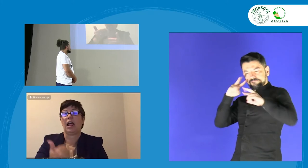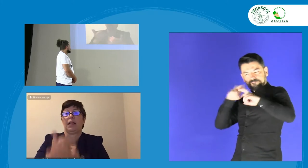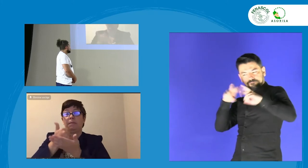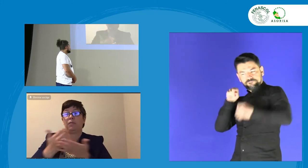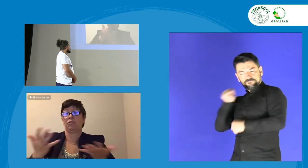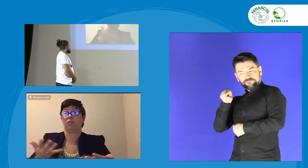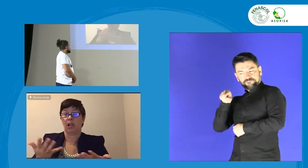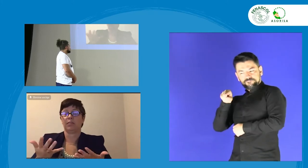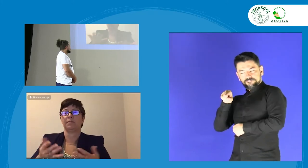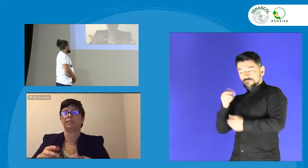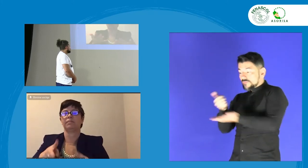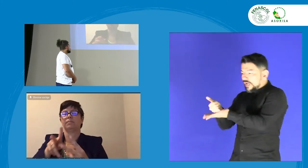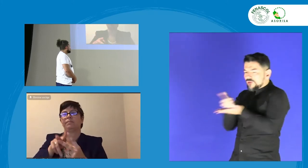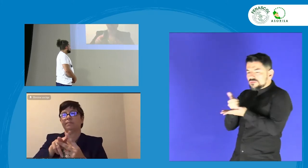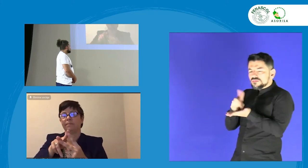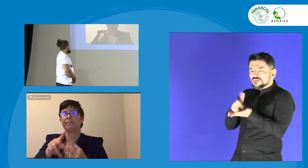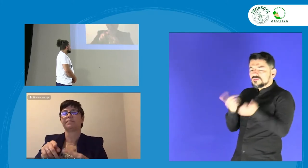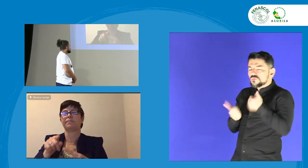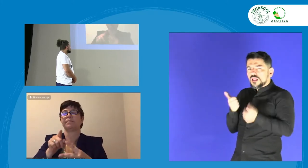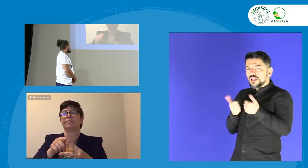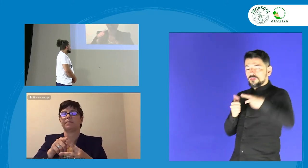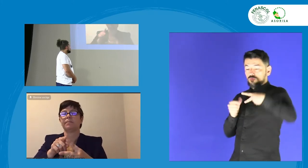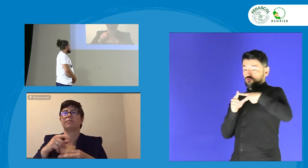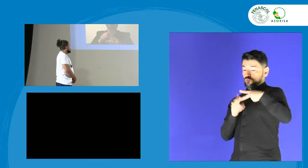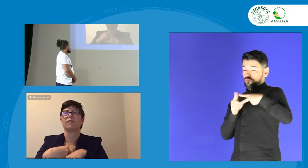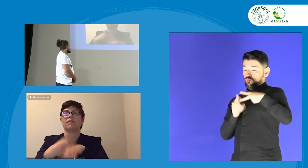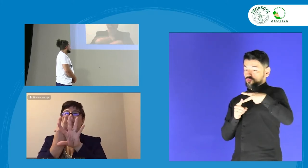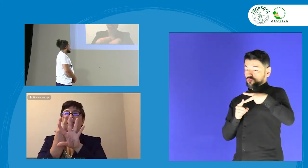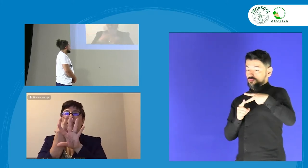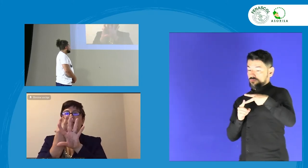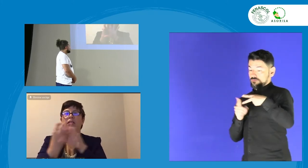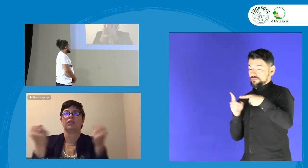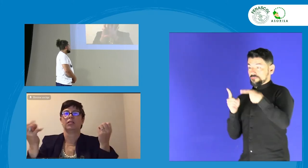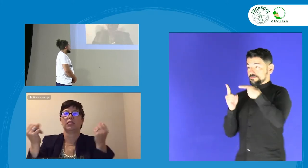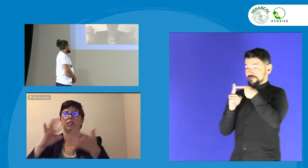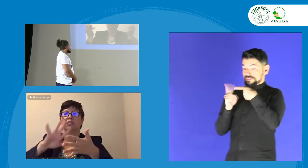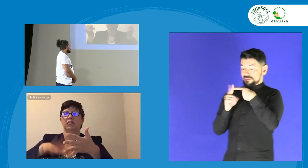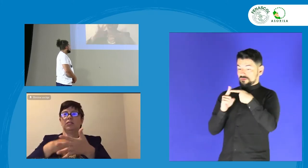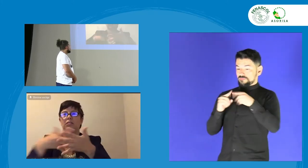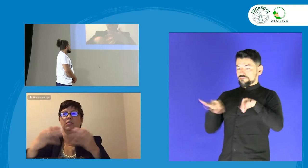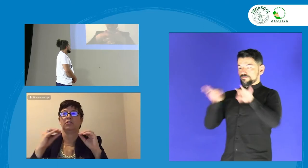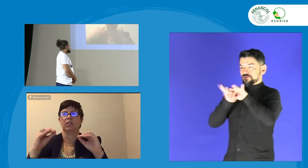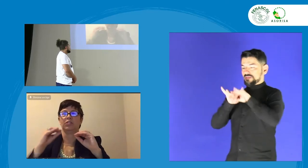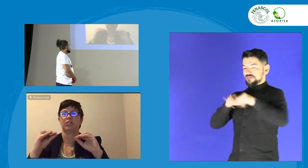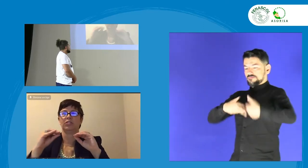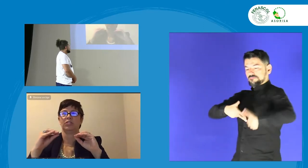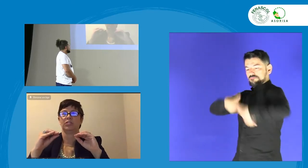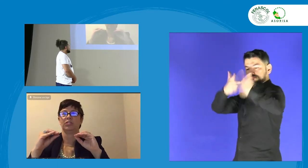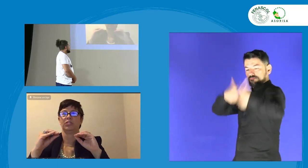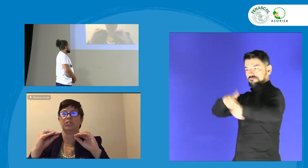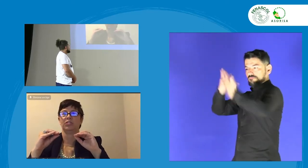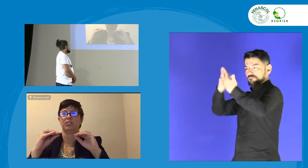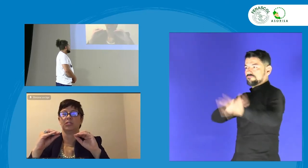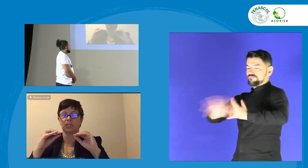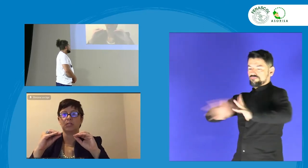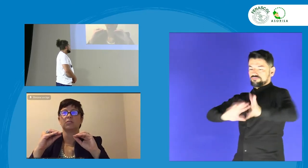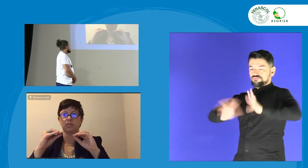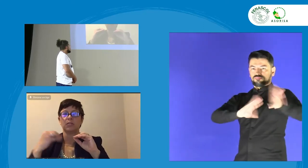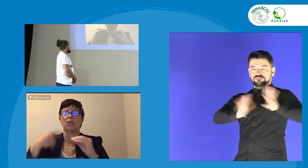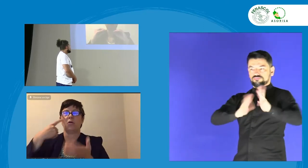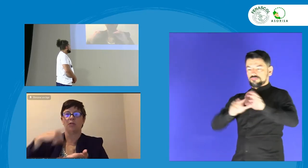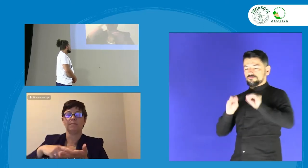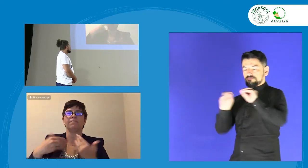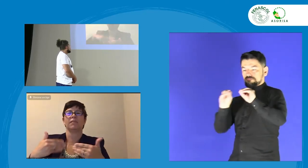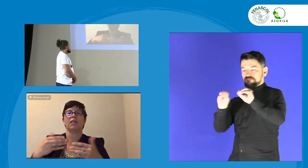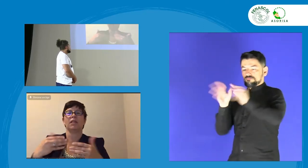desde la primera infancia. Y la ayuda aquí, ¿cuál sería? Dos aspectos. El primero es que existan esta clase de